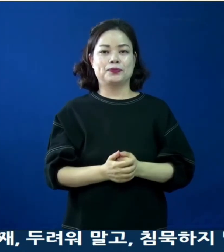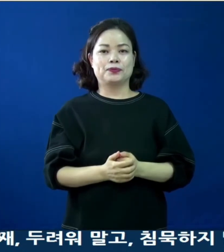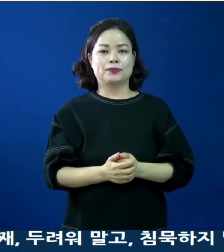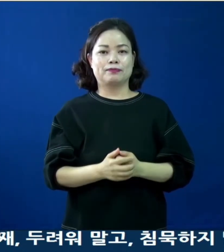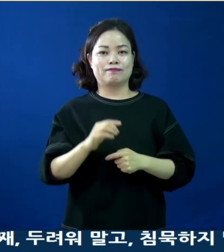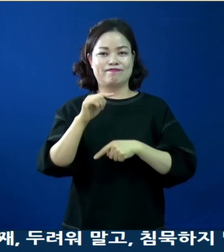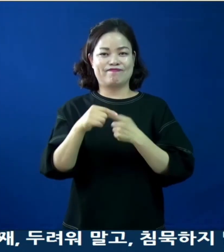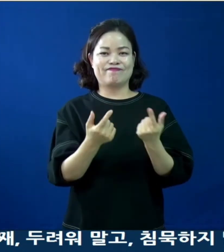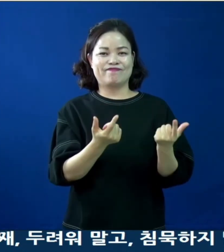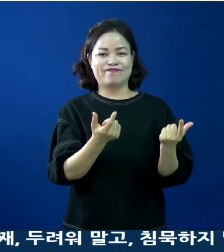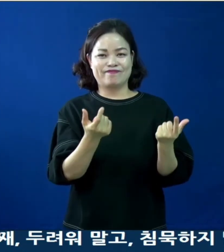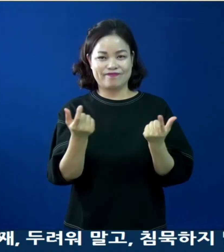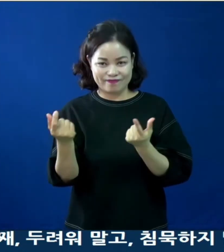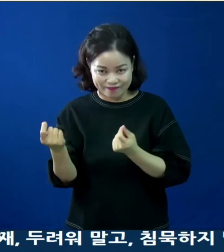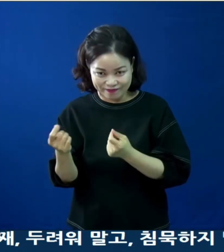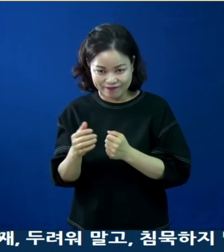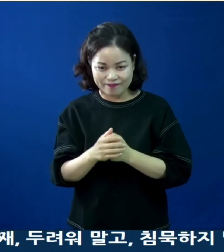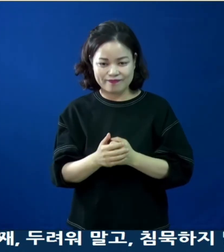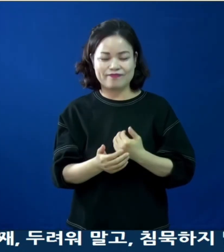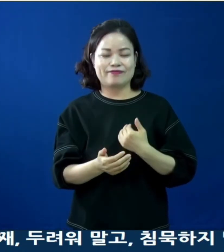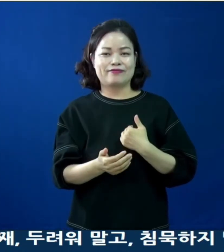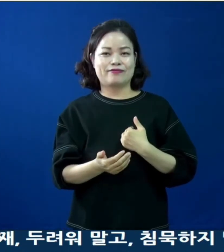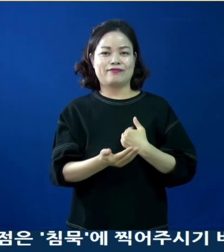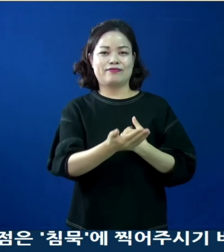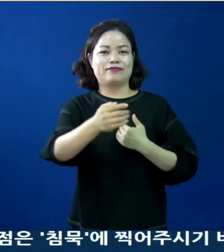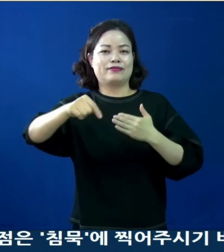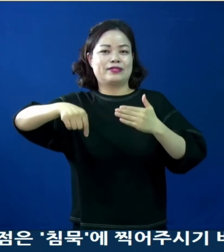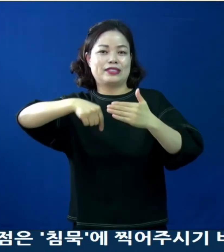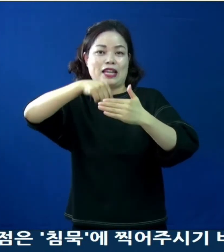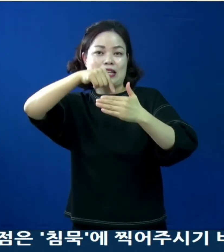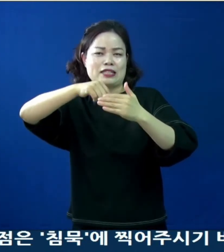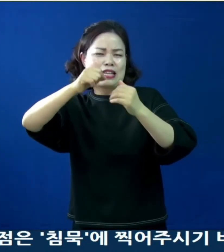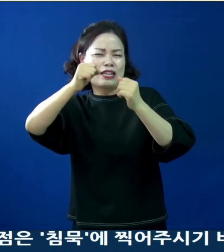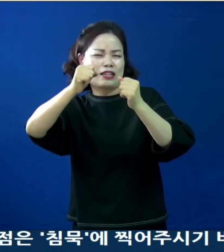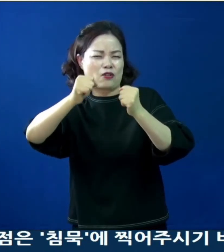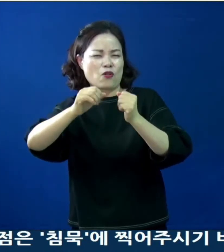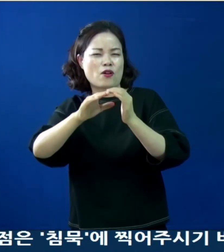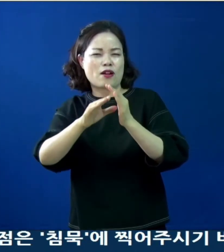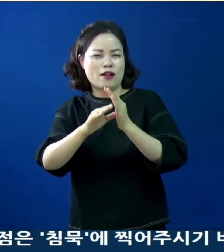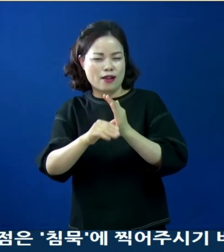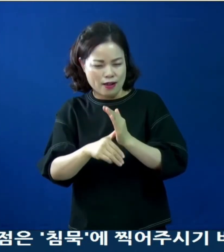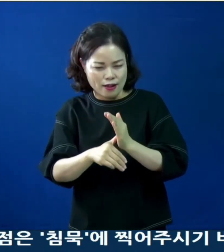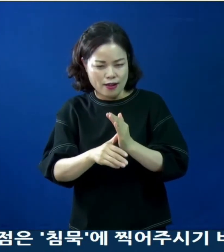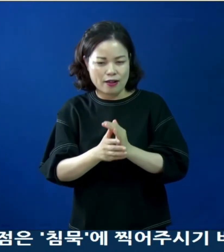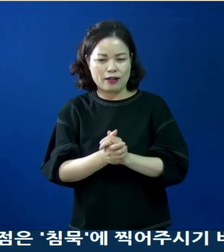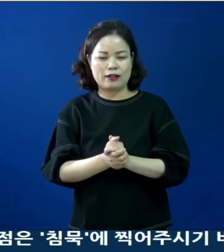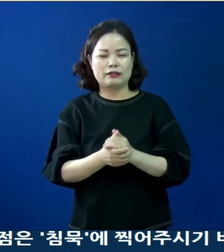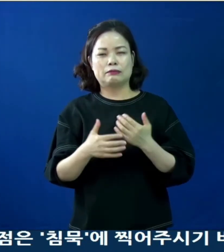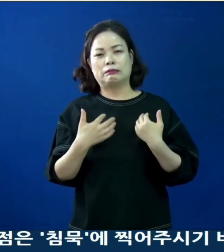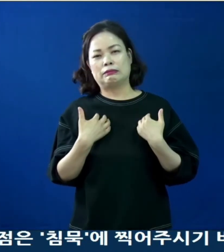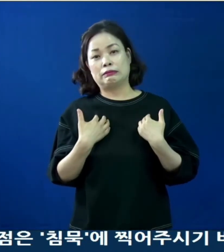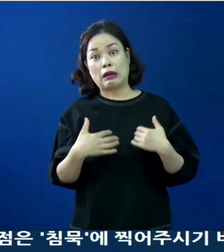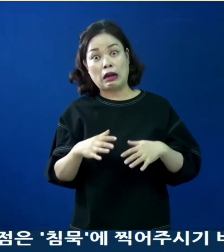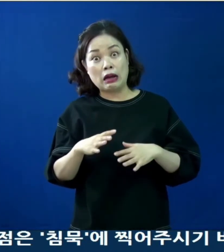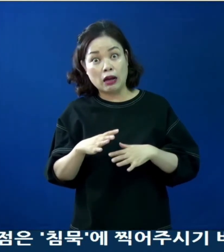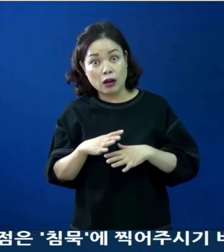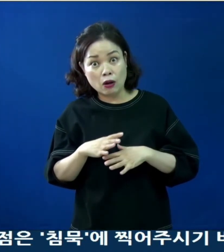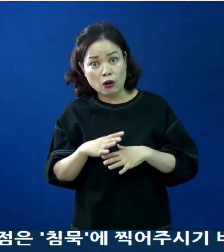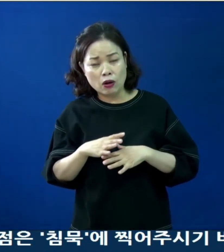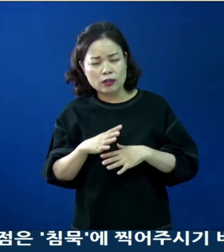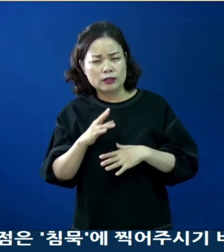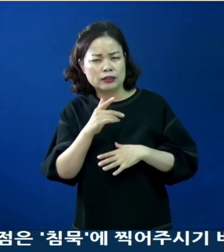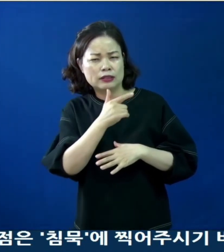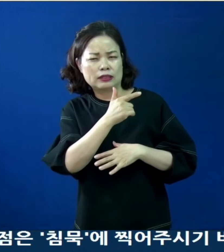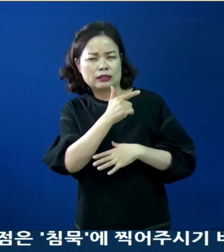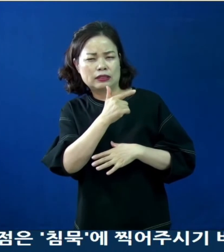같이 한번 읽어보겠습니다. 내가 너희 가운데 거할 때에 약하고 두려워하고